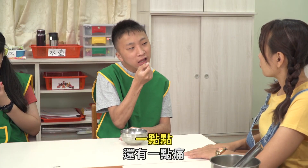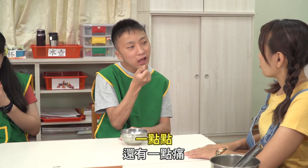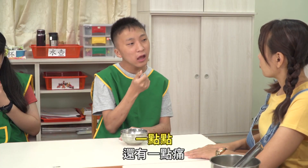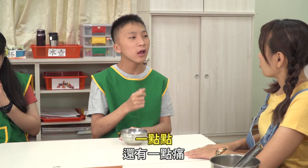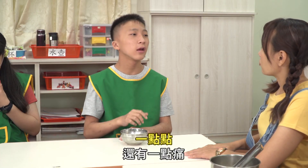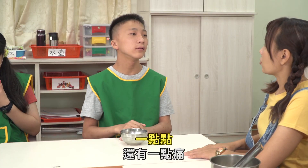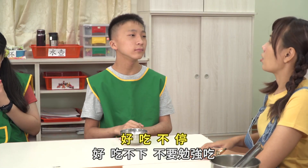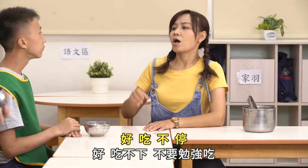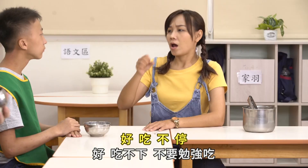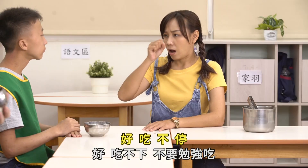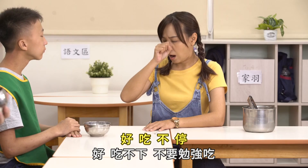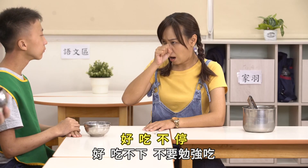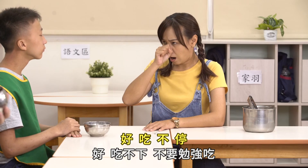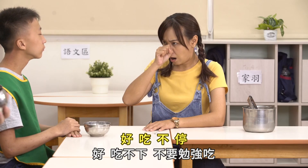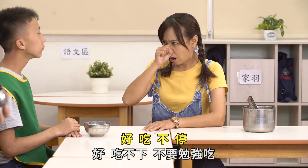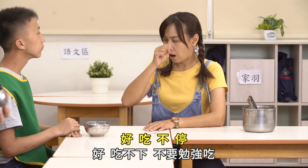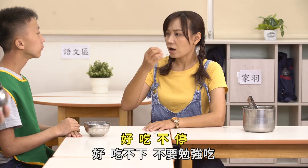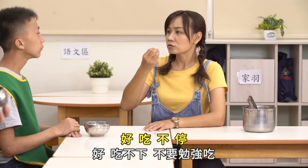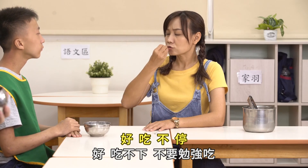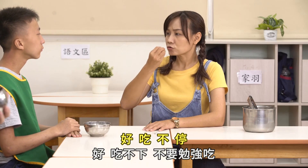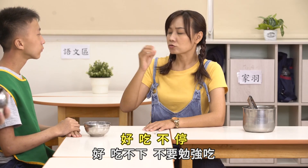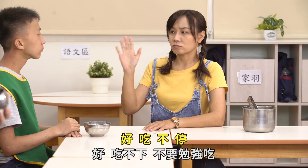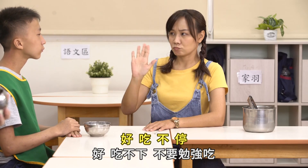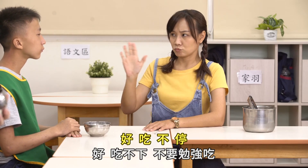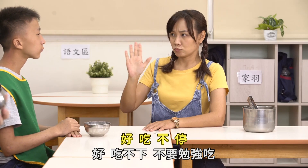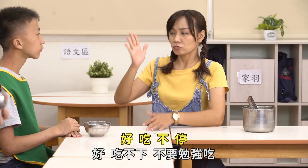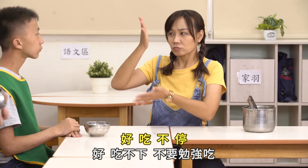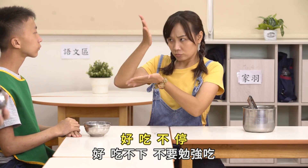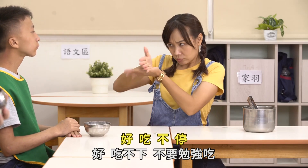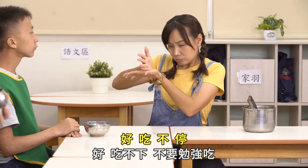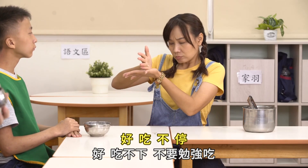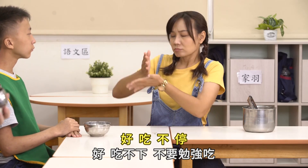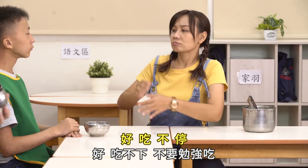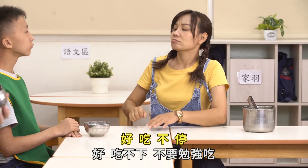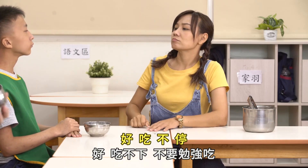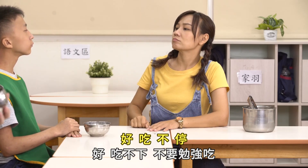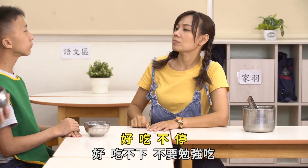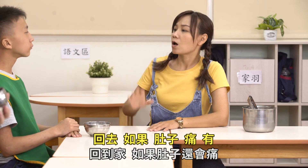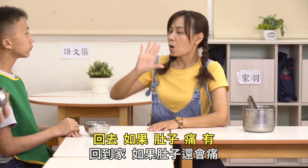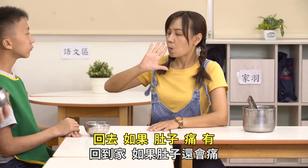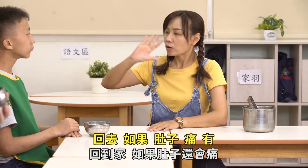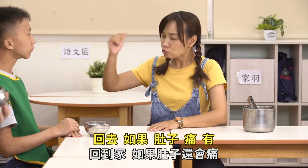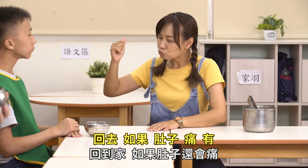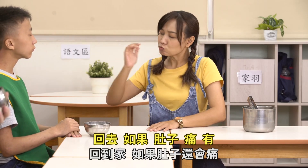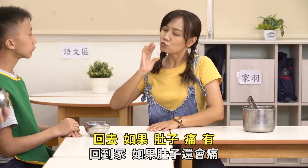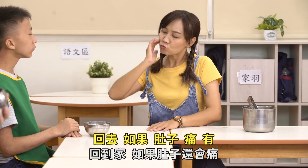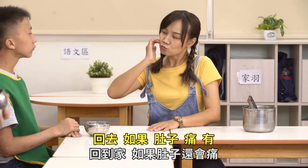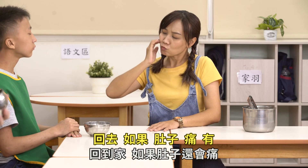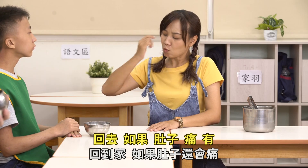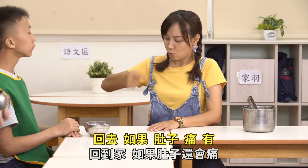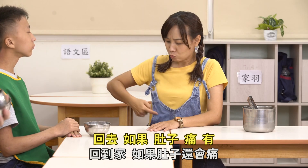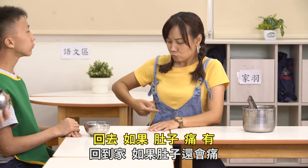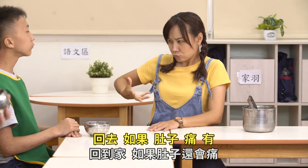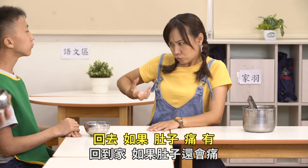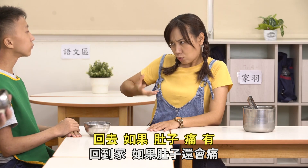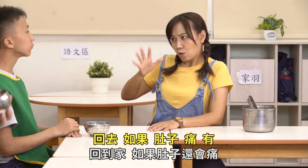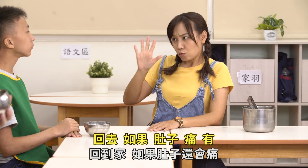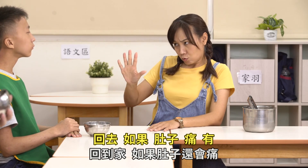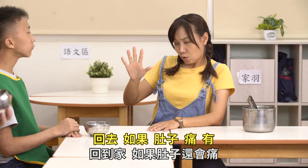点痛。 好。吃不下，不要勉强吃。回到家，如果肚子还会